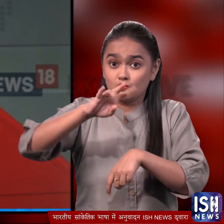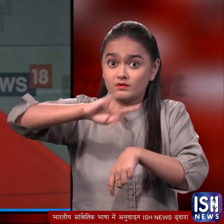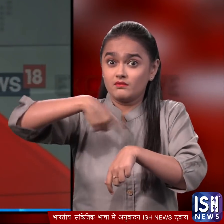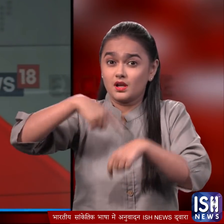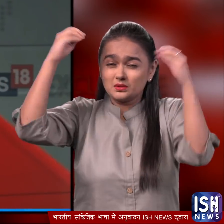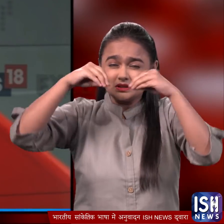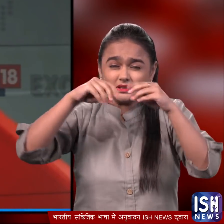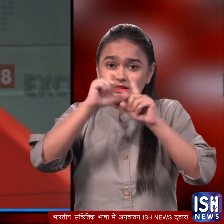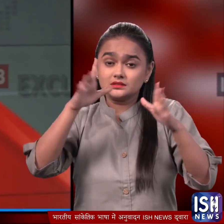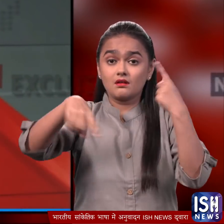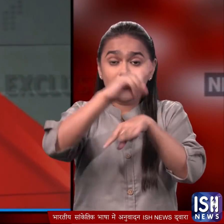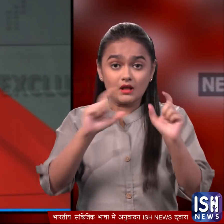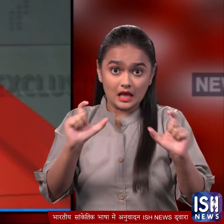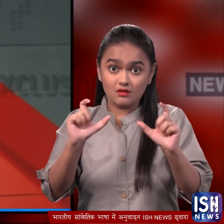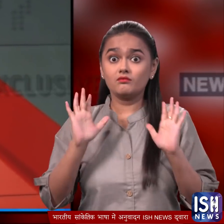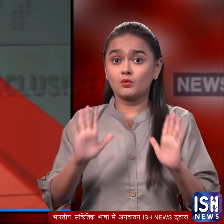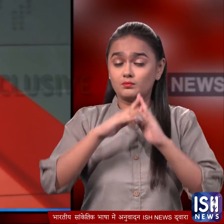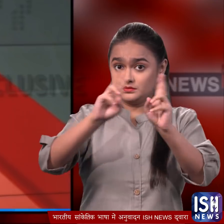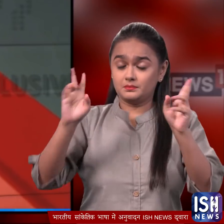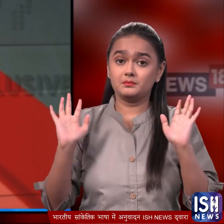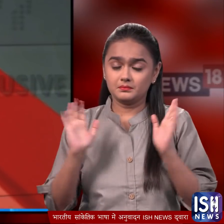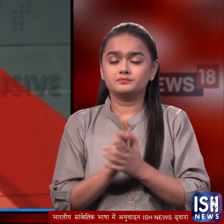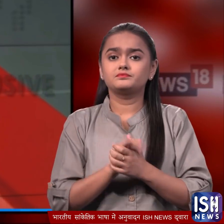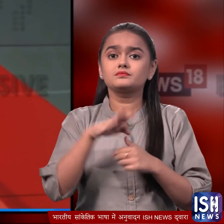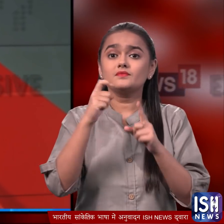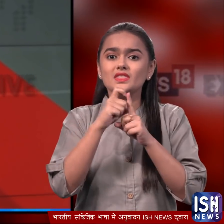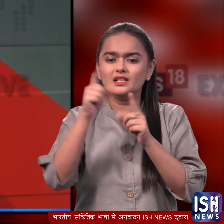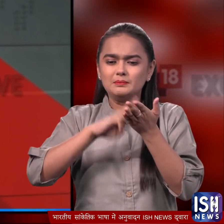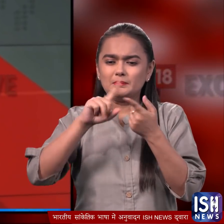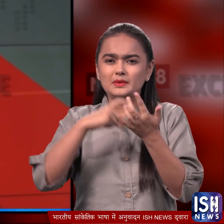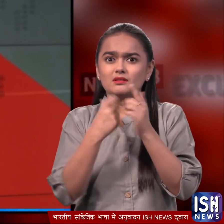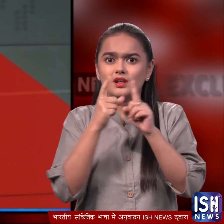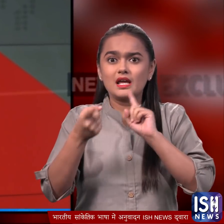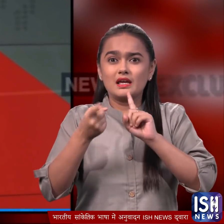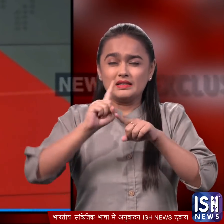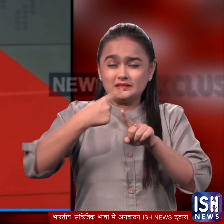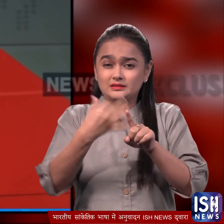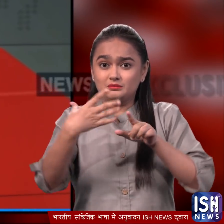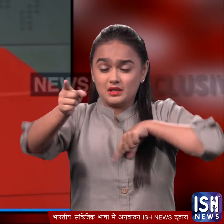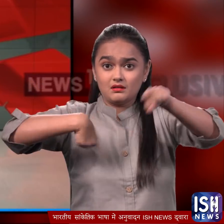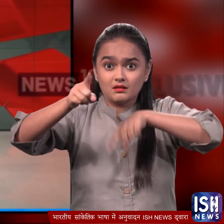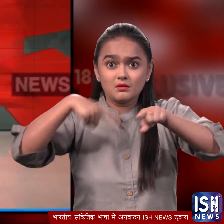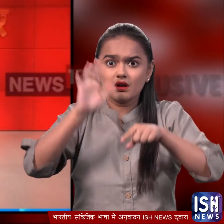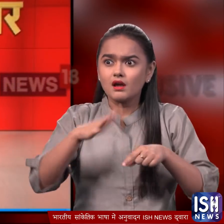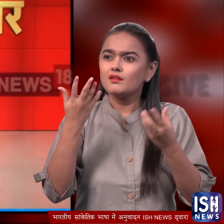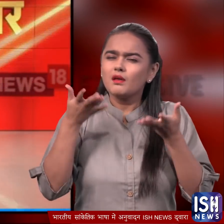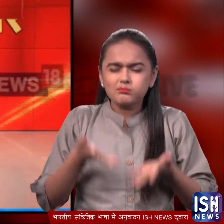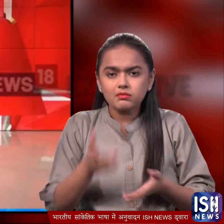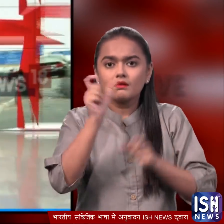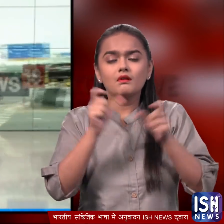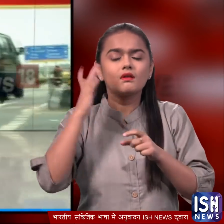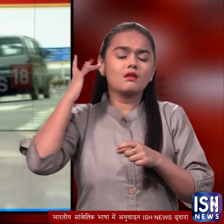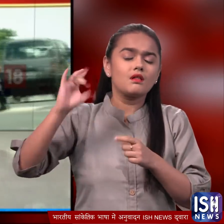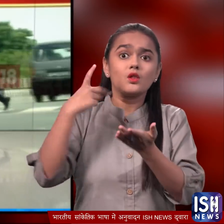घंटे भारी बारिश के लिए तैयार रहने का अलर्ट जारी किया। दिल्ली मेरठ एक्सप्रेसवे पर मार्शल की तैनाती के बावजूद लापरवाही नहीं रुकी।